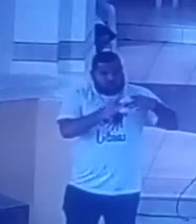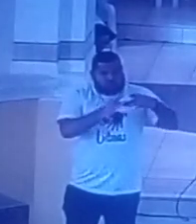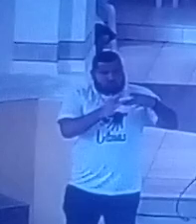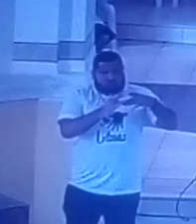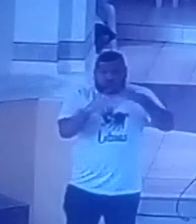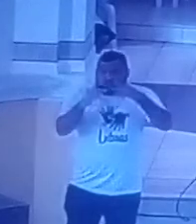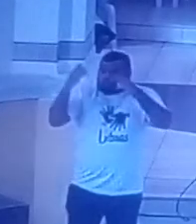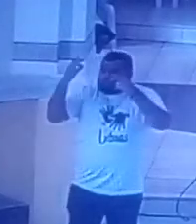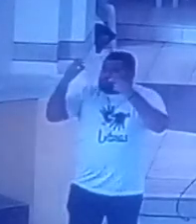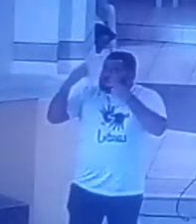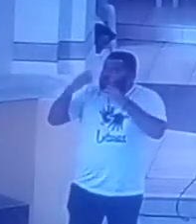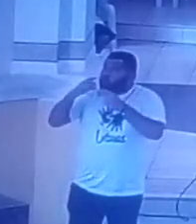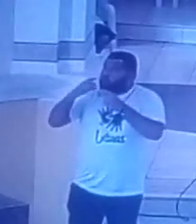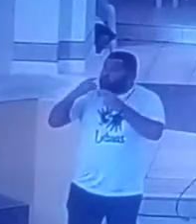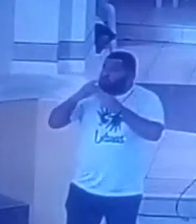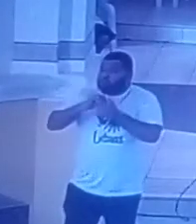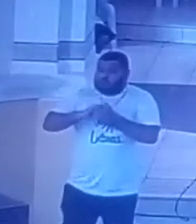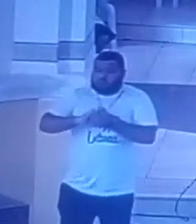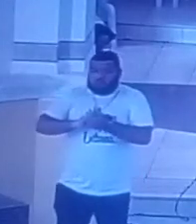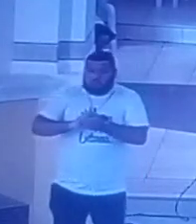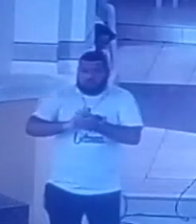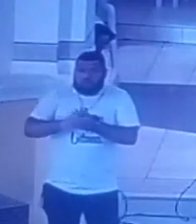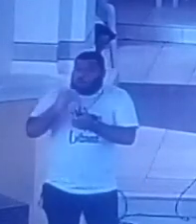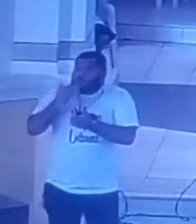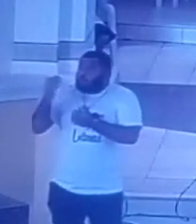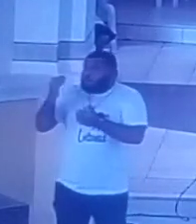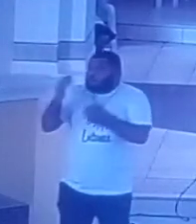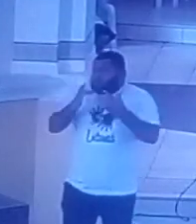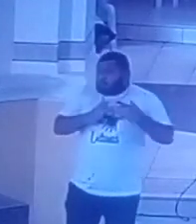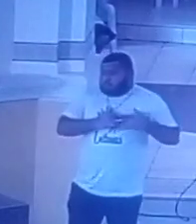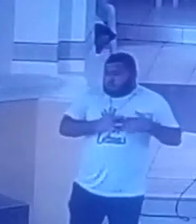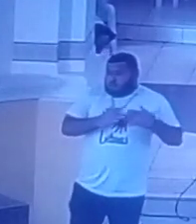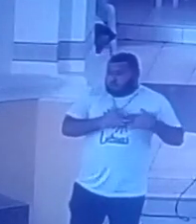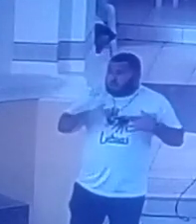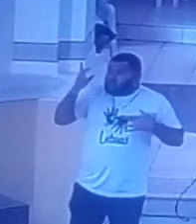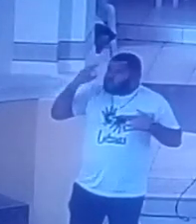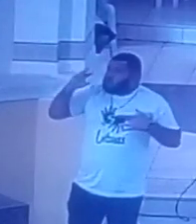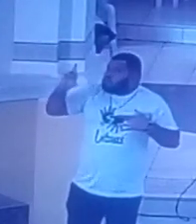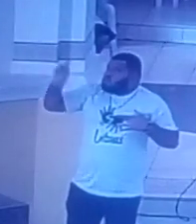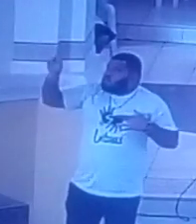piedade tende piedade ó senhor tende